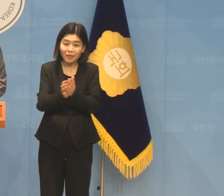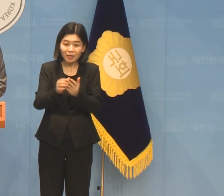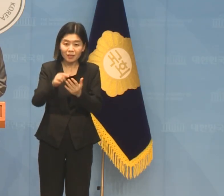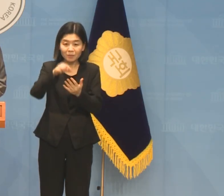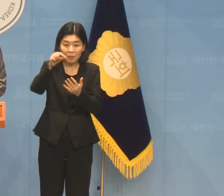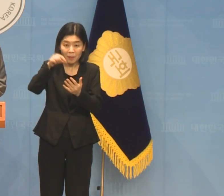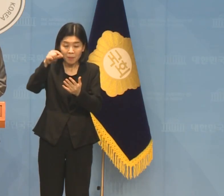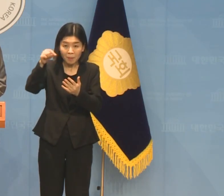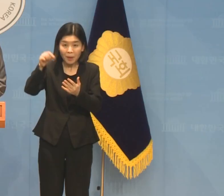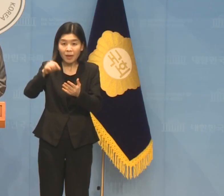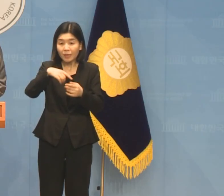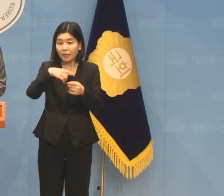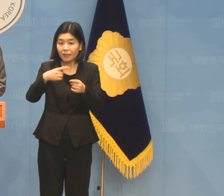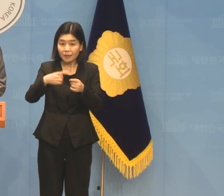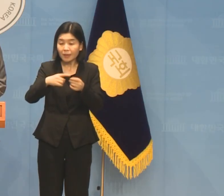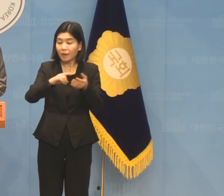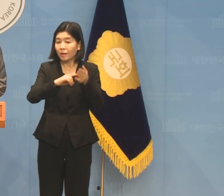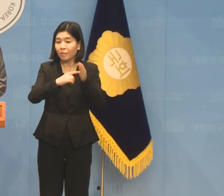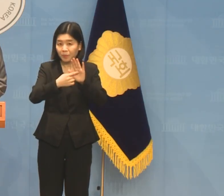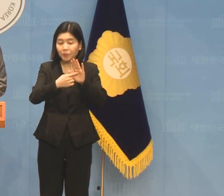발표 1차분을